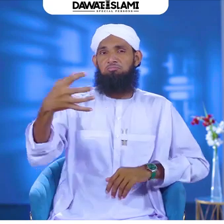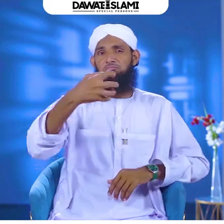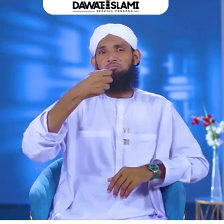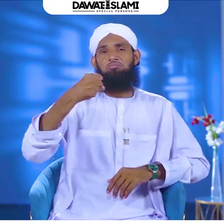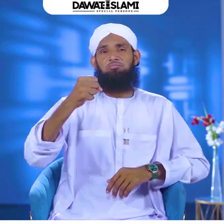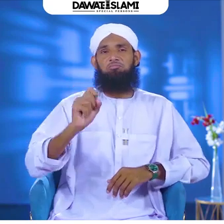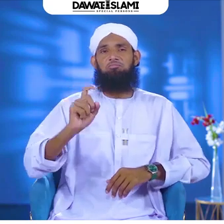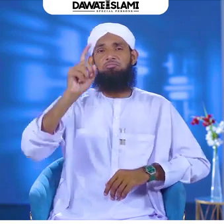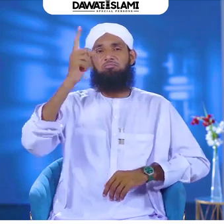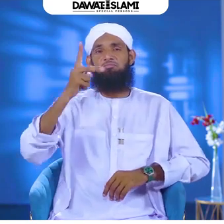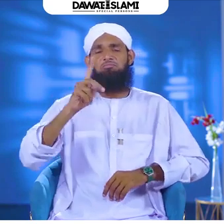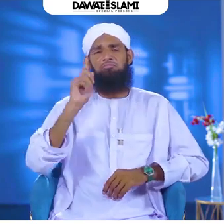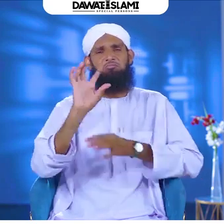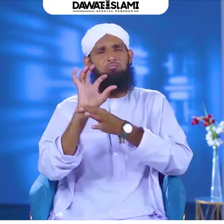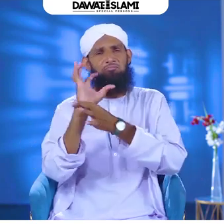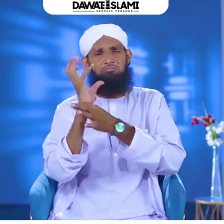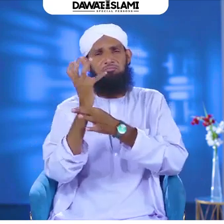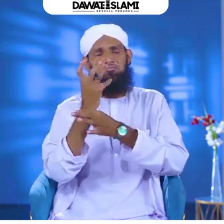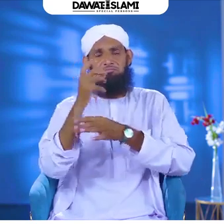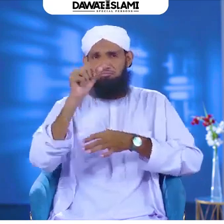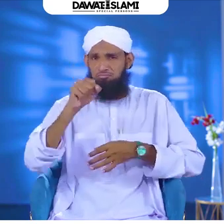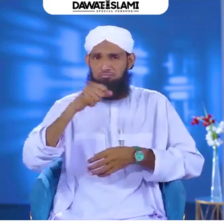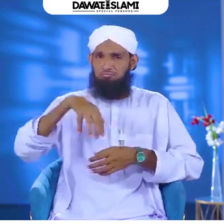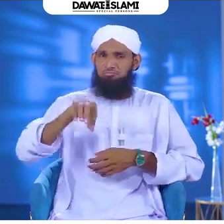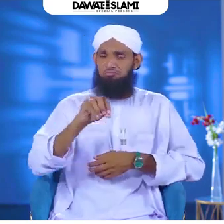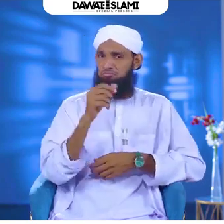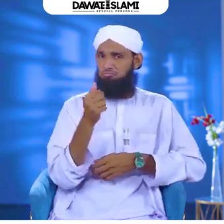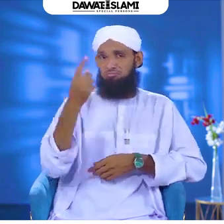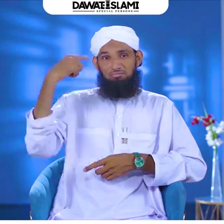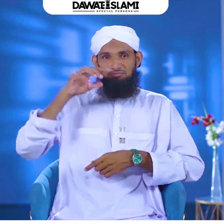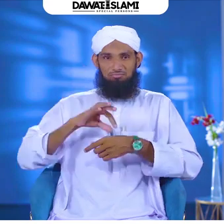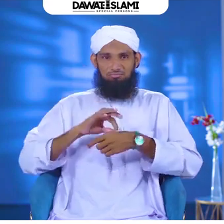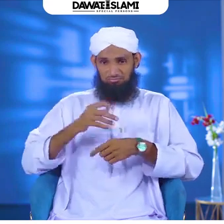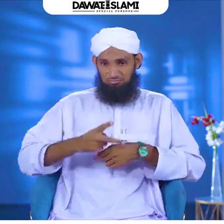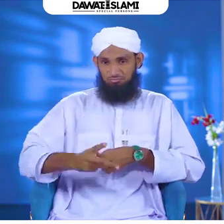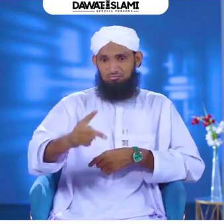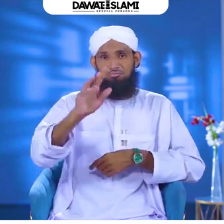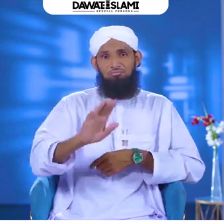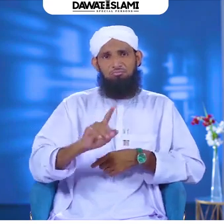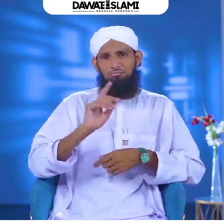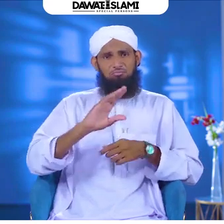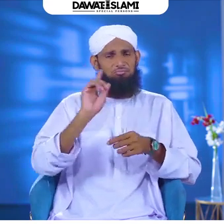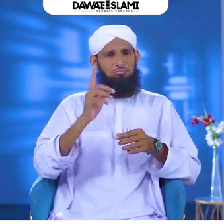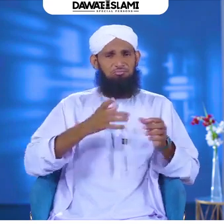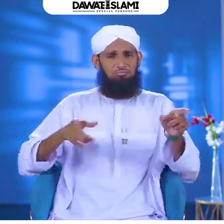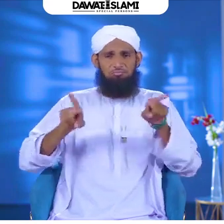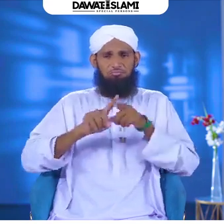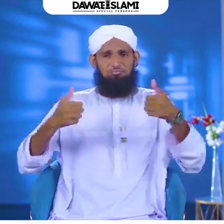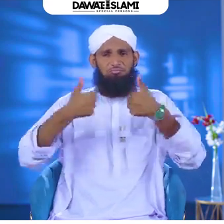کر طاقتور. ساری دنیا یہاں جتنی مخلوق پہلے تھی اور آخر تک آئے گی، وہ سب مل کر بھی